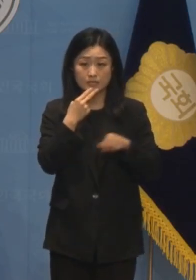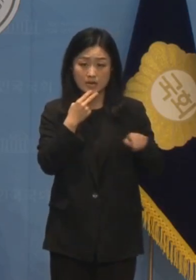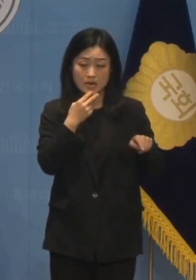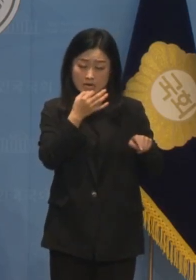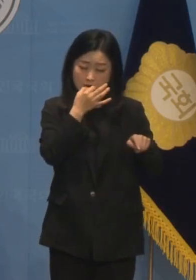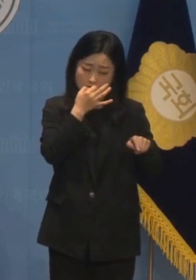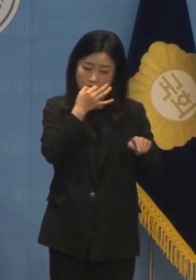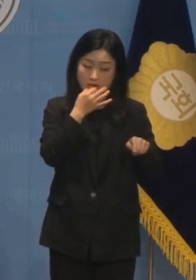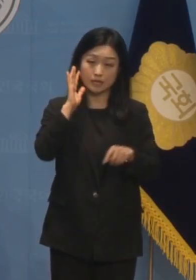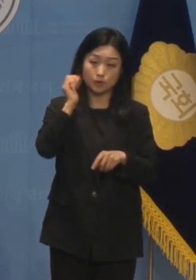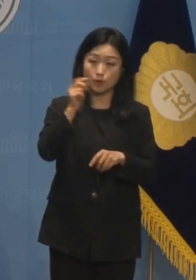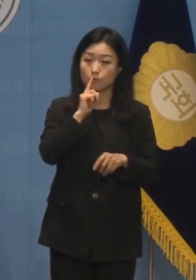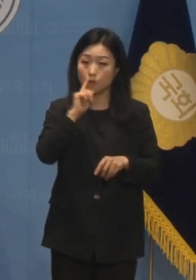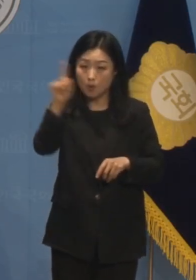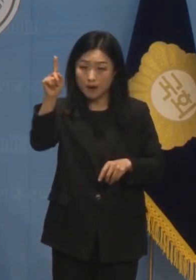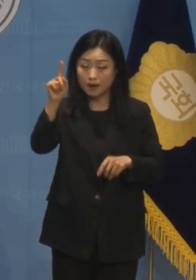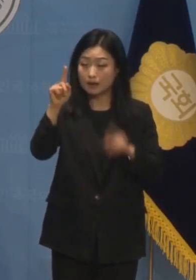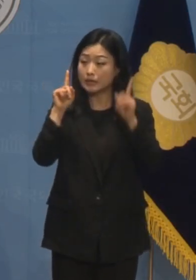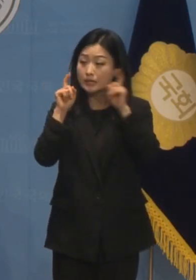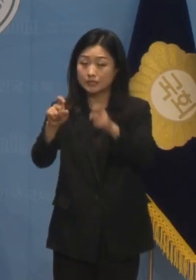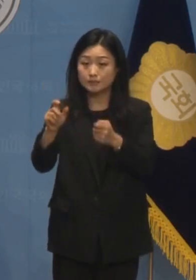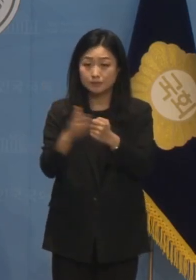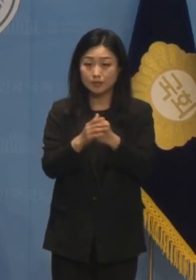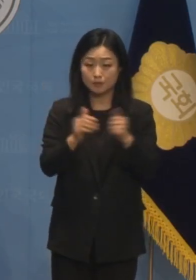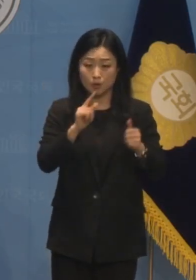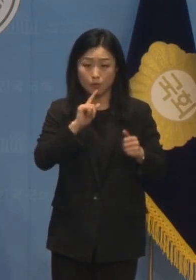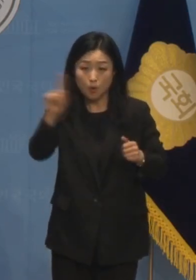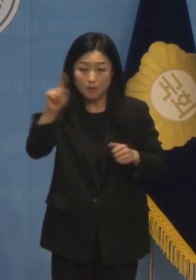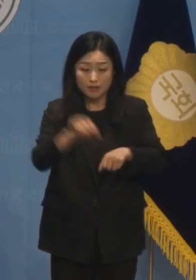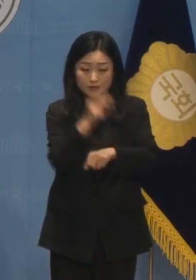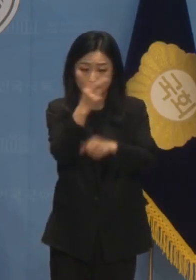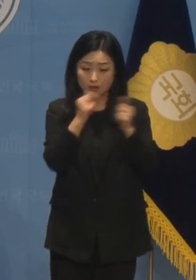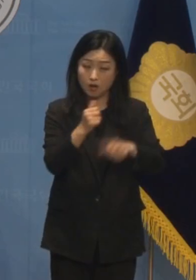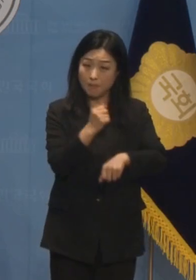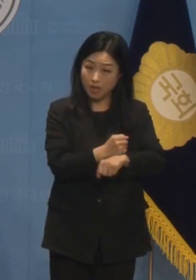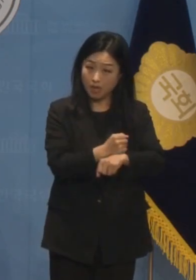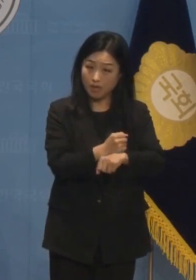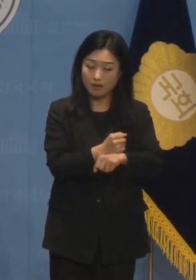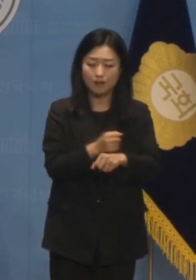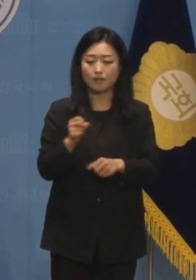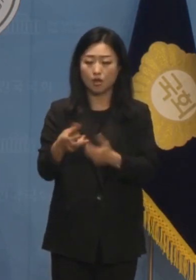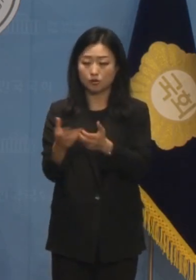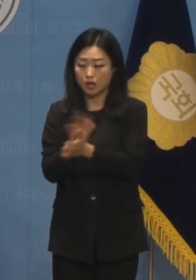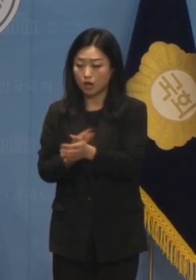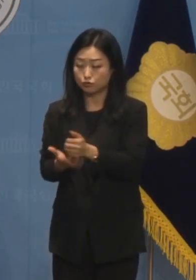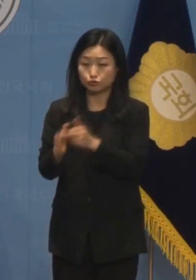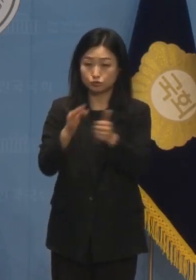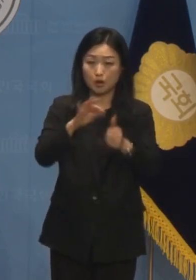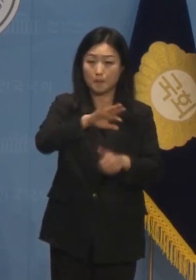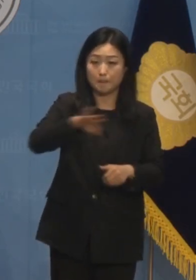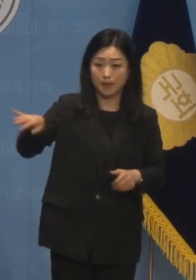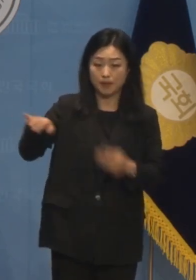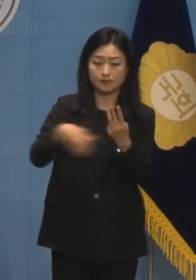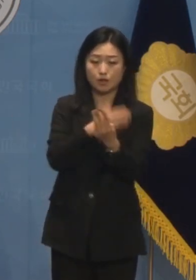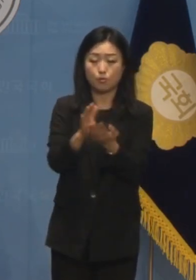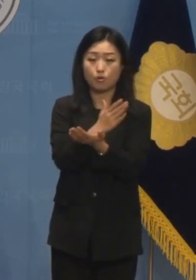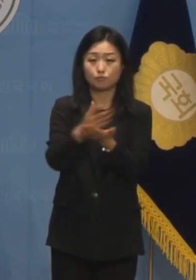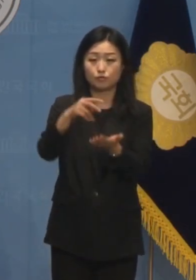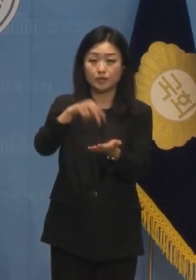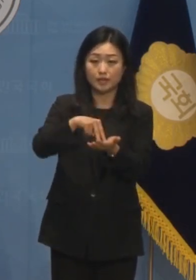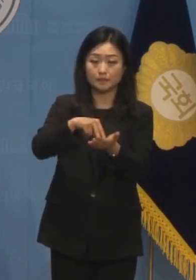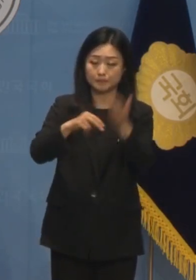대통령을 고발하고 해당 사유로 특검을 진행할 때 여당 추천 몫을 배제해 삼권 분리 원칙을